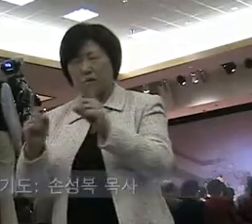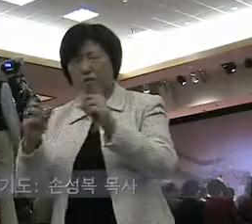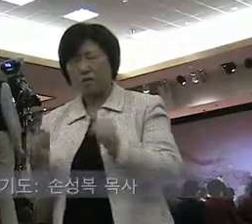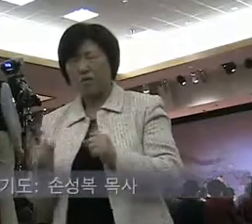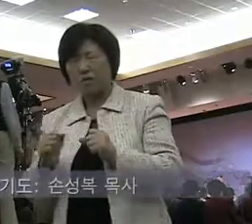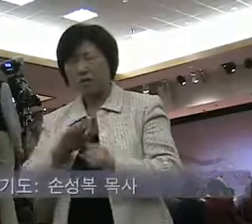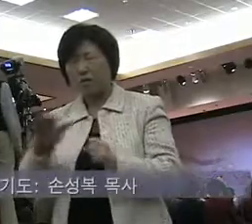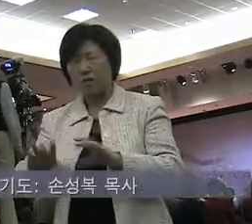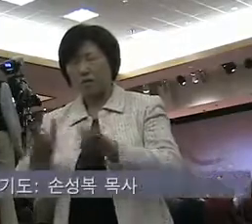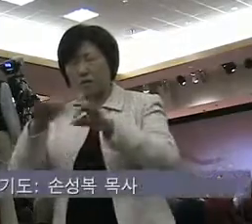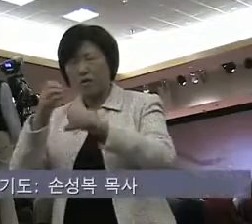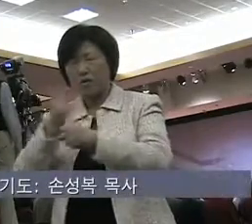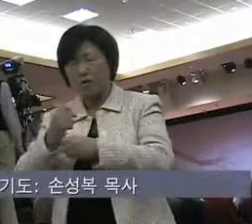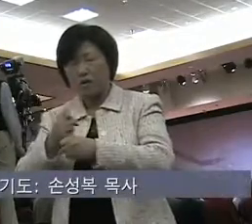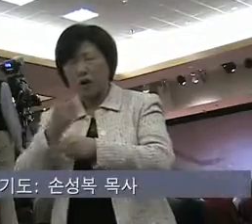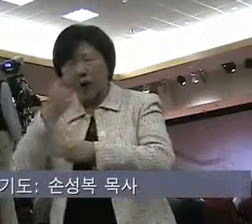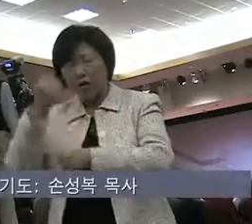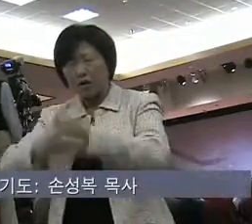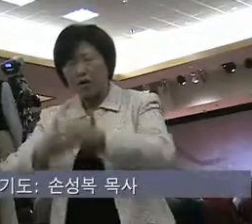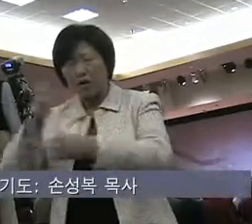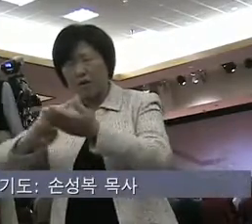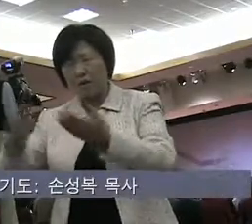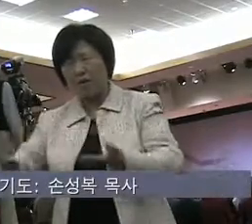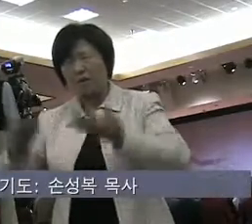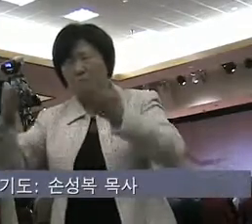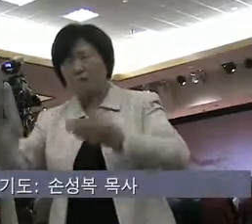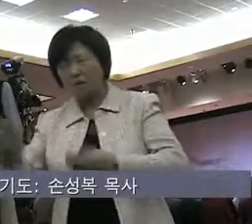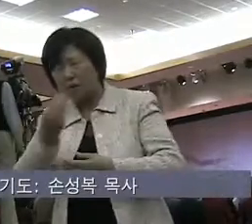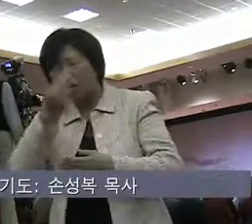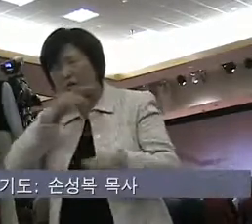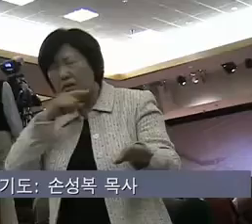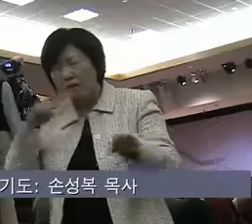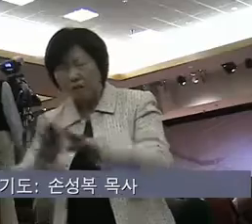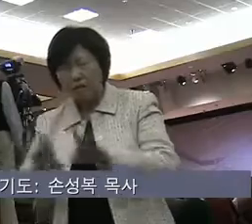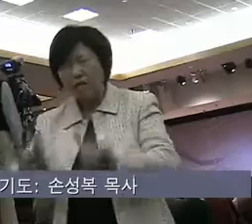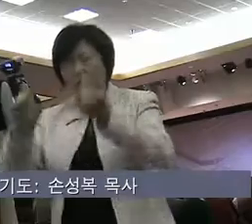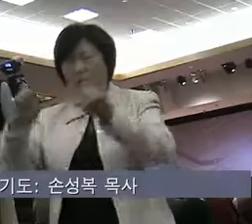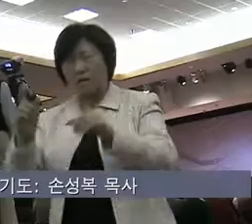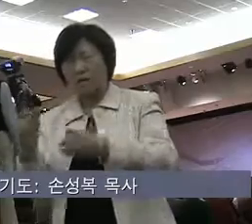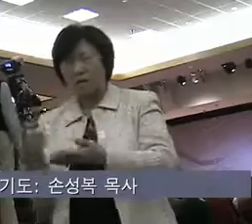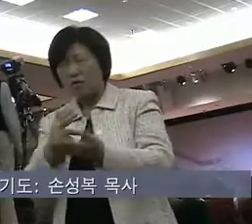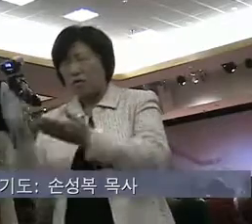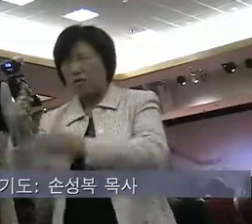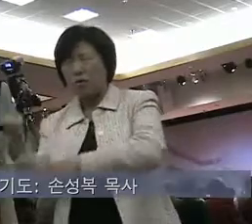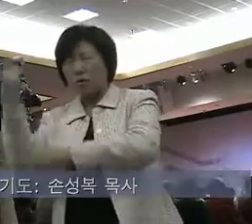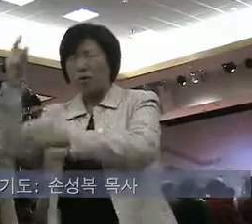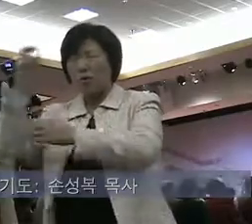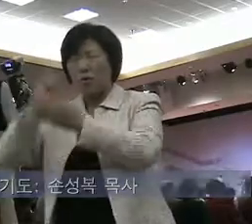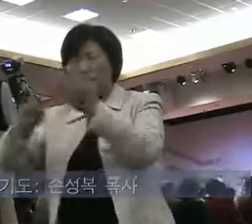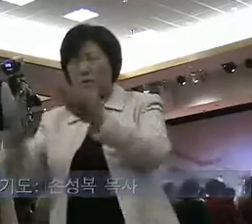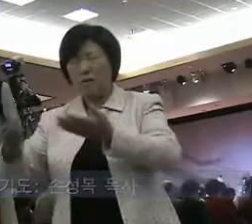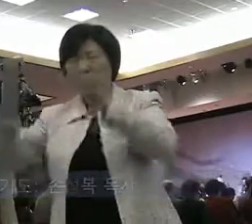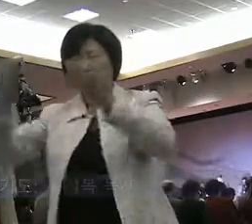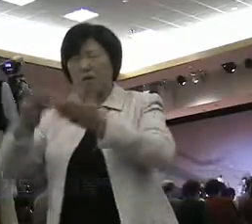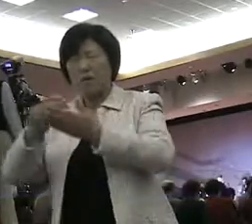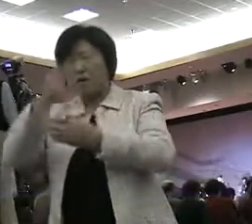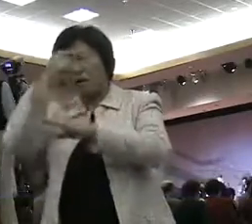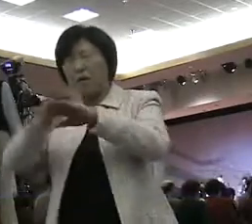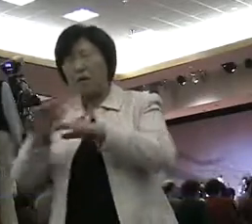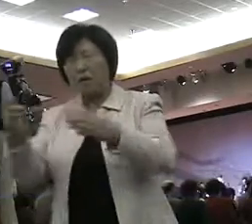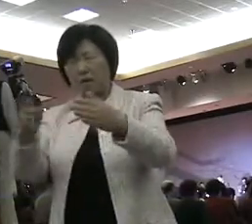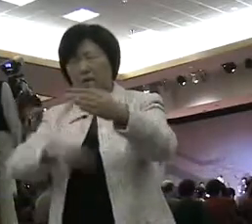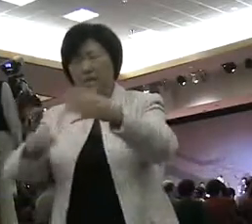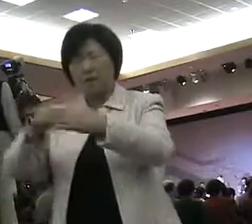살아계시고 우리의 창조자이신 아버지 하나님을 찬양합니다. 거룩한 성일 주님의 높고 위대하심을 찬양하며 오늘 이 예배 가운데 임재하여